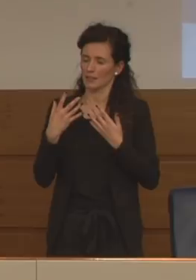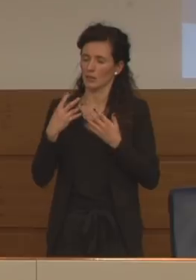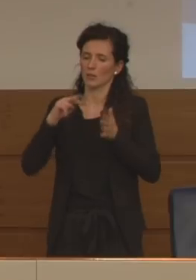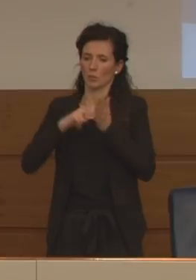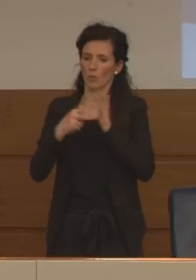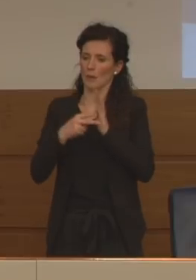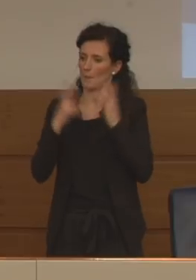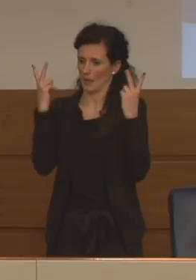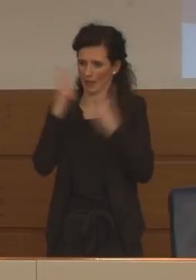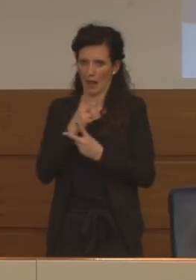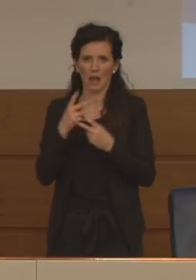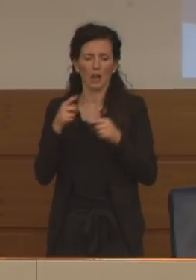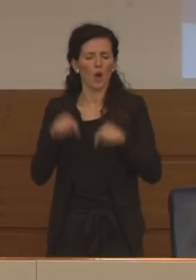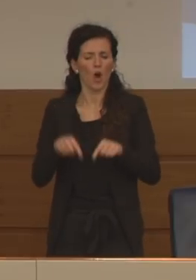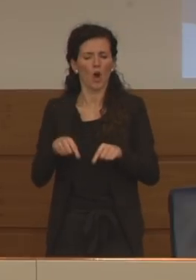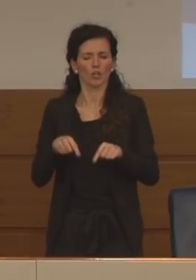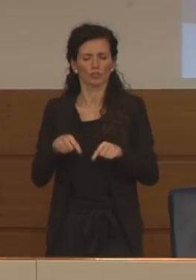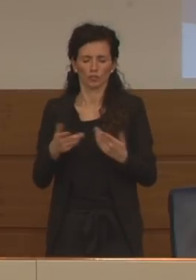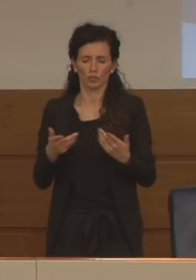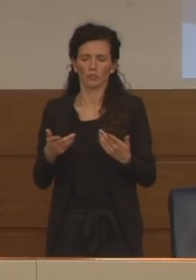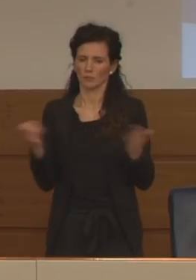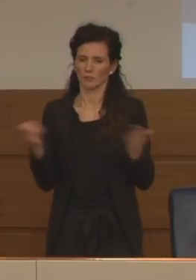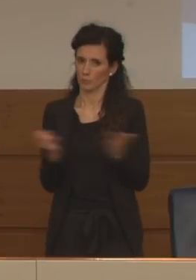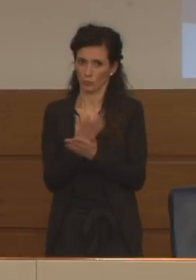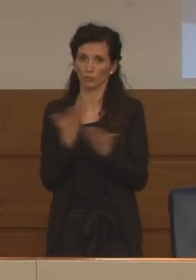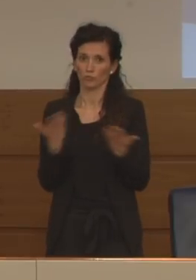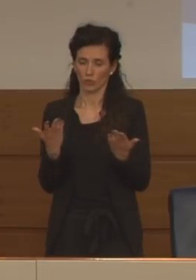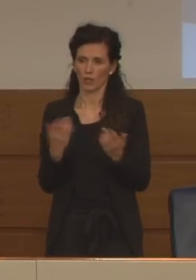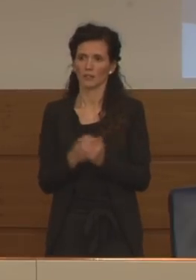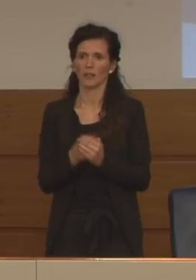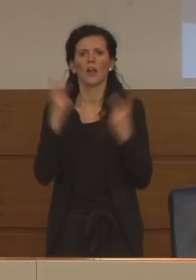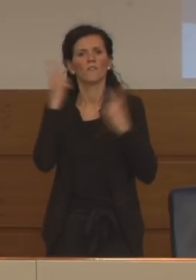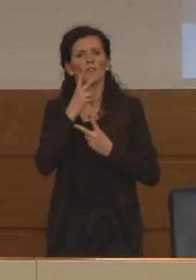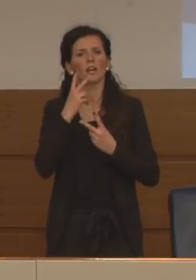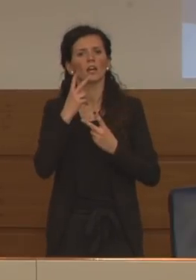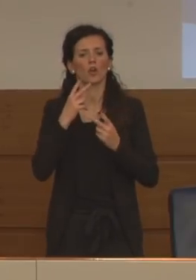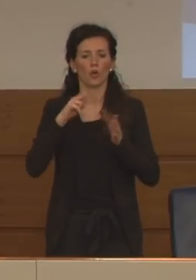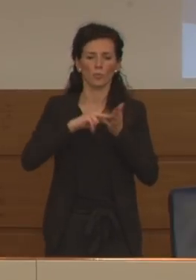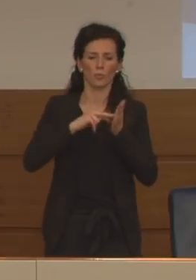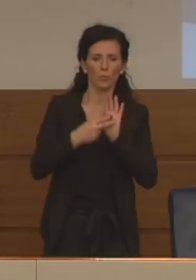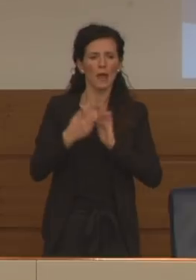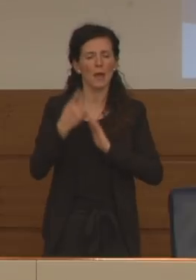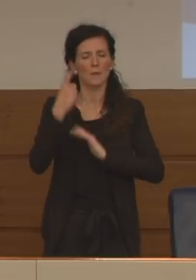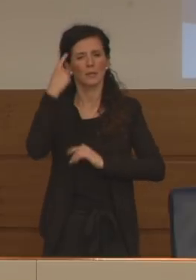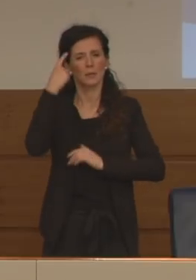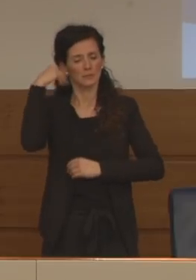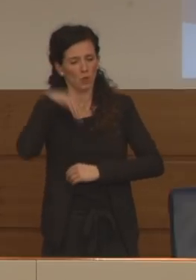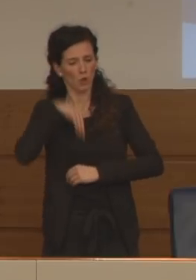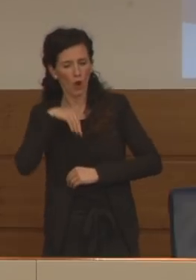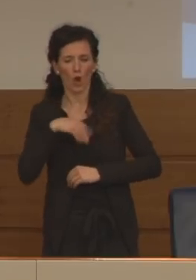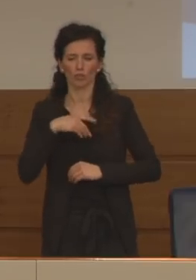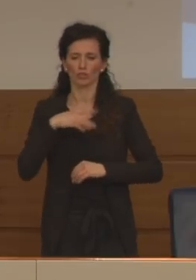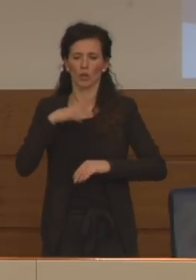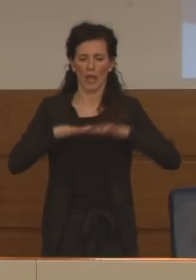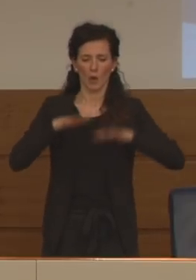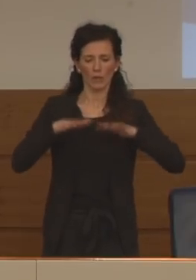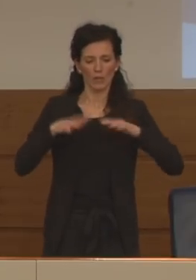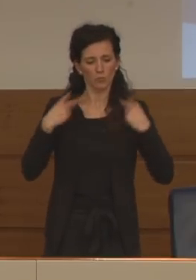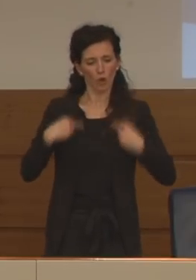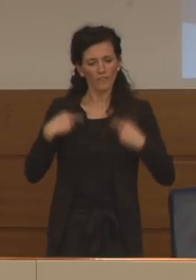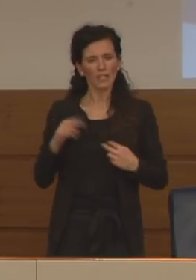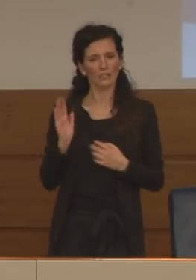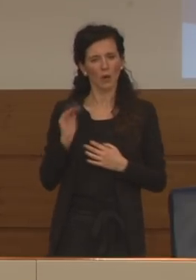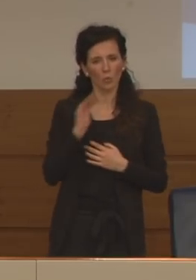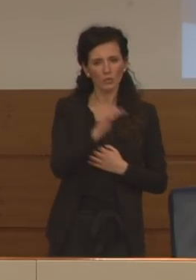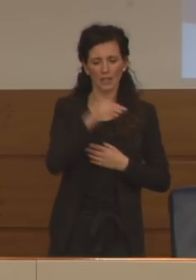il benessere psicologico e l'equilibrio che ci possono essere all'interno dei nuclei familiari o dei nuclei abitativi o delle